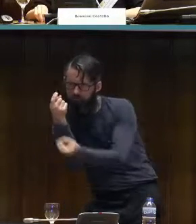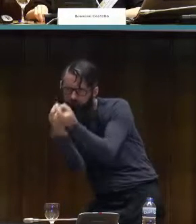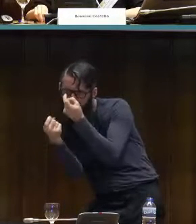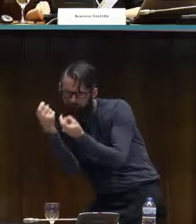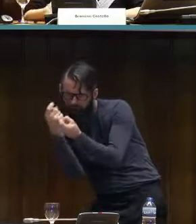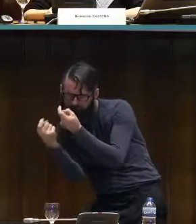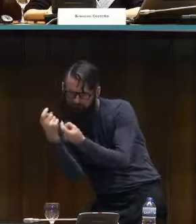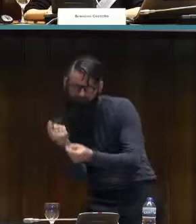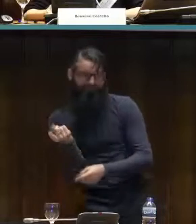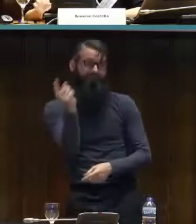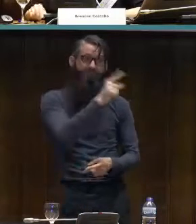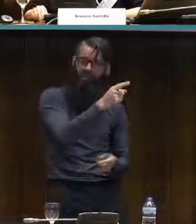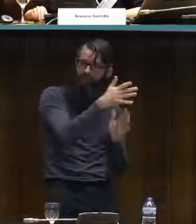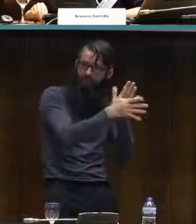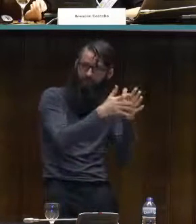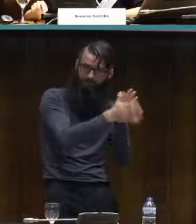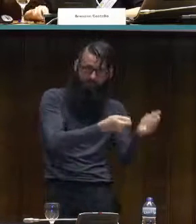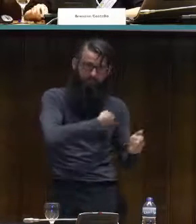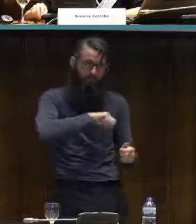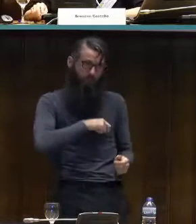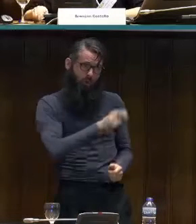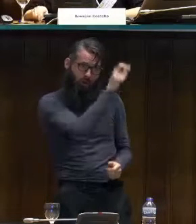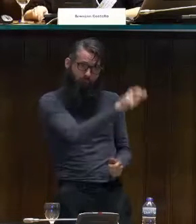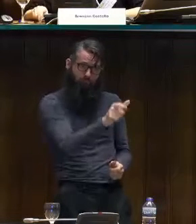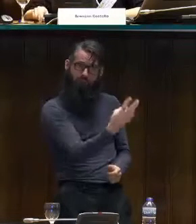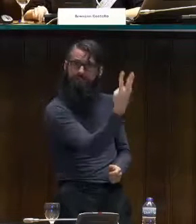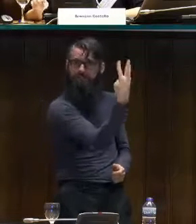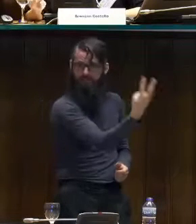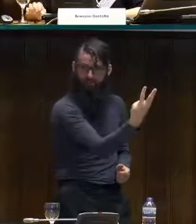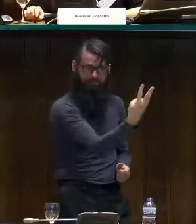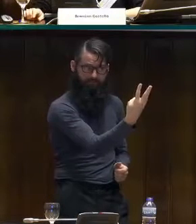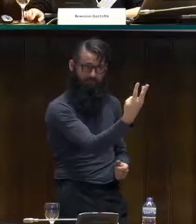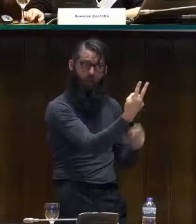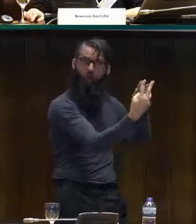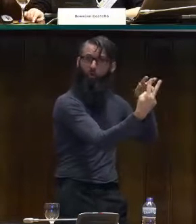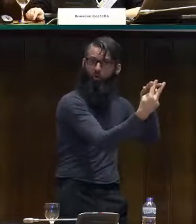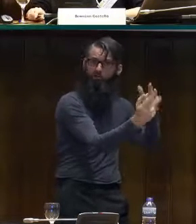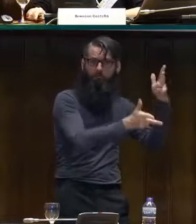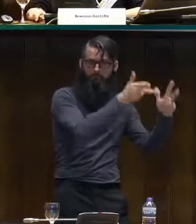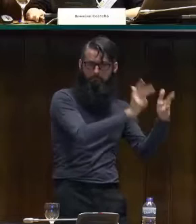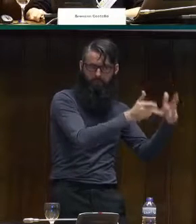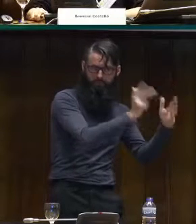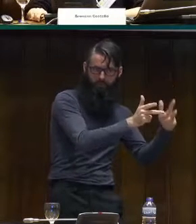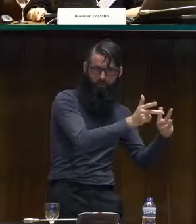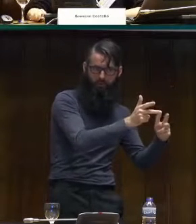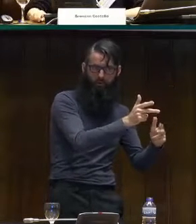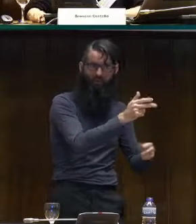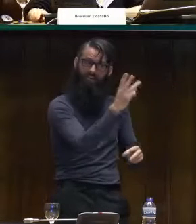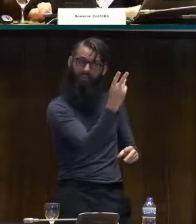signantes nativos del País Vasco, de 2 ciudades, Bilbao y Vitoria, y de Palencia.